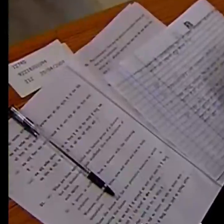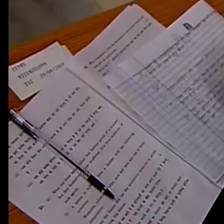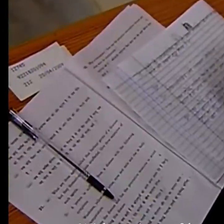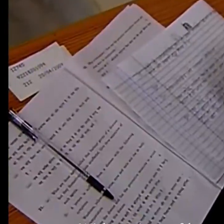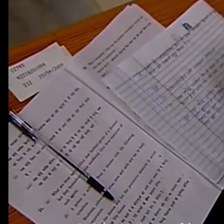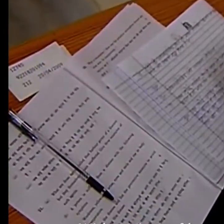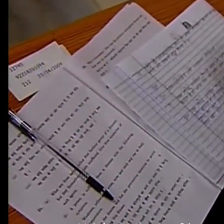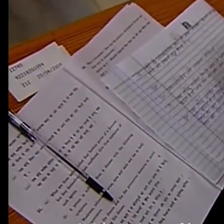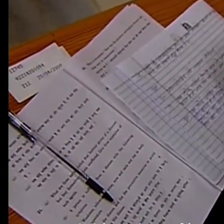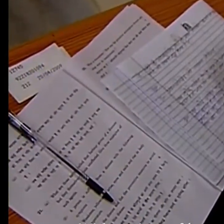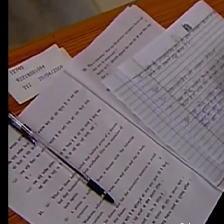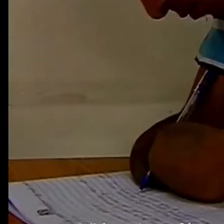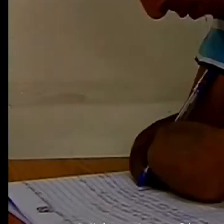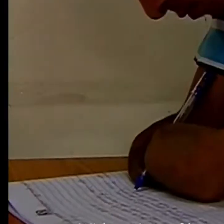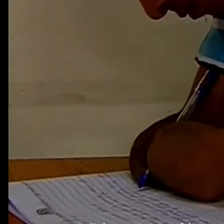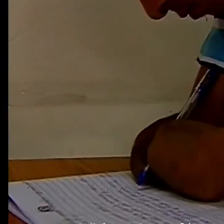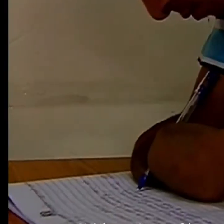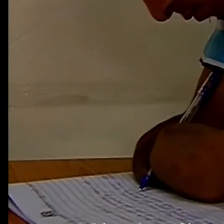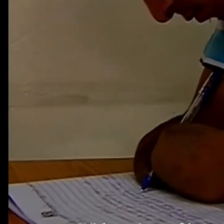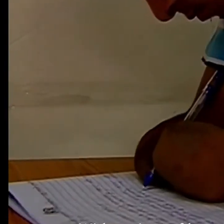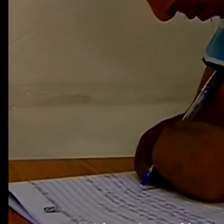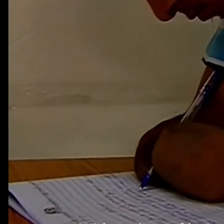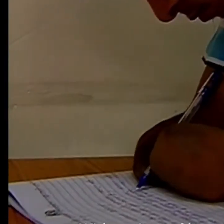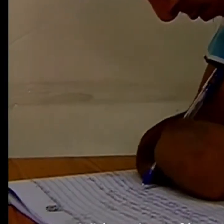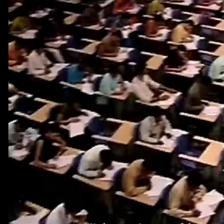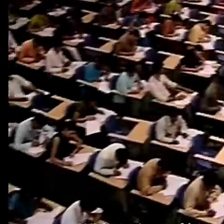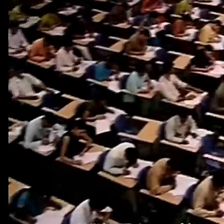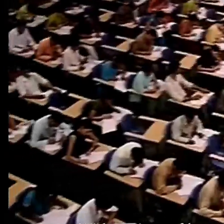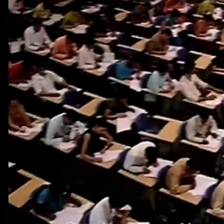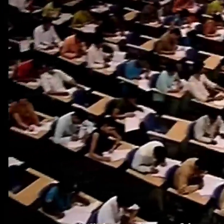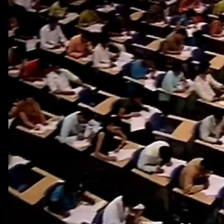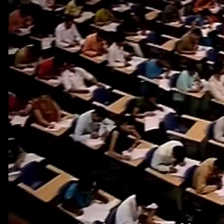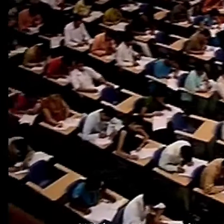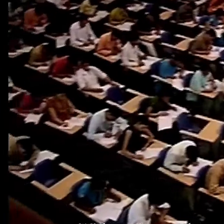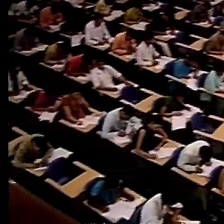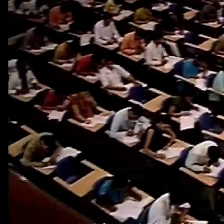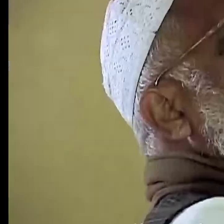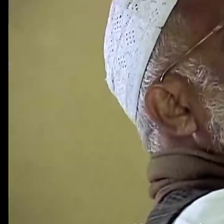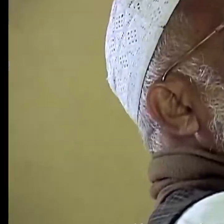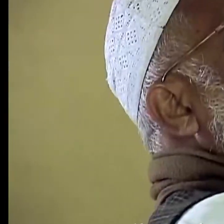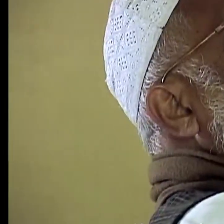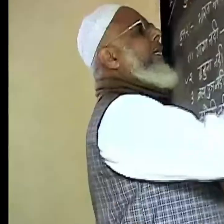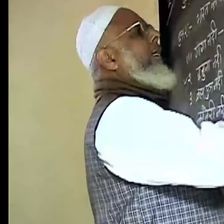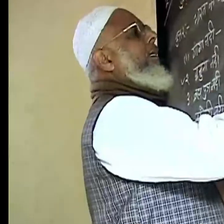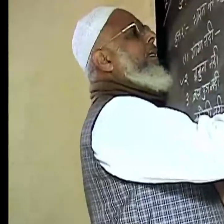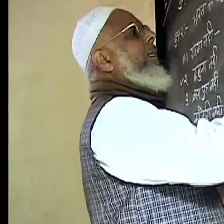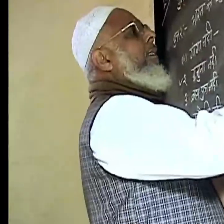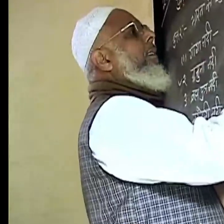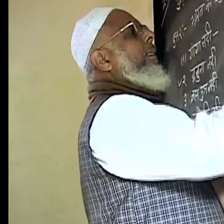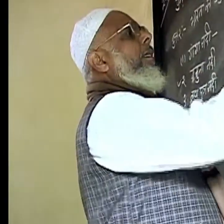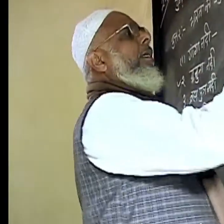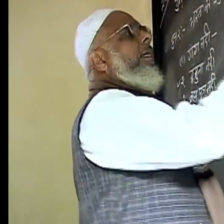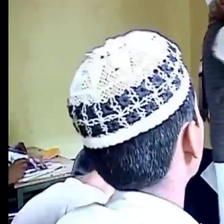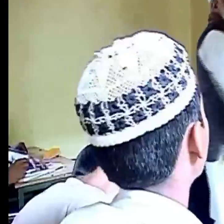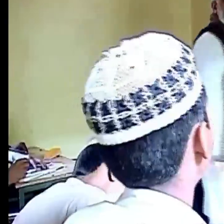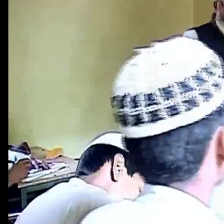फिर। शिक्षा परीक्षा का अवसर एक बार ही क्यों